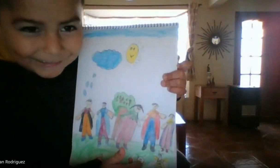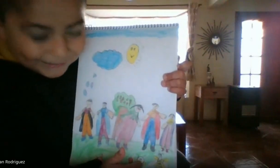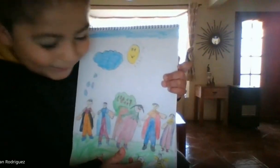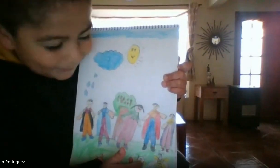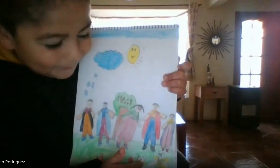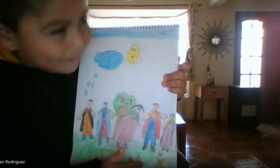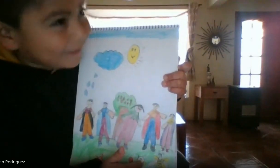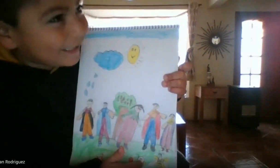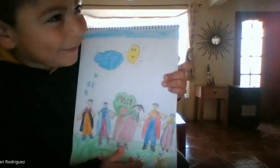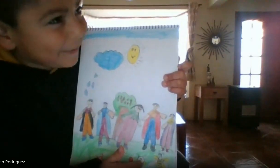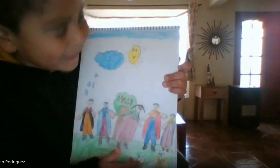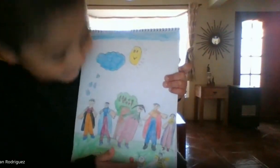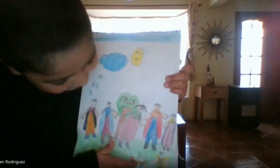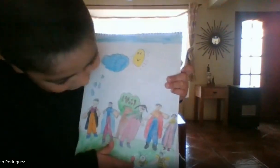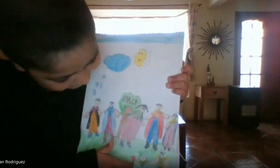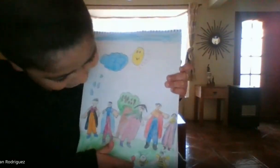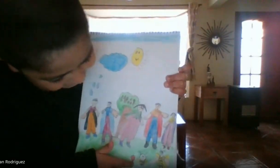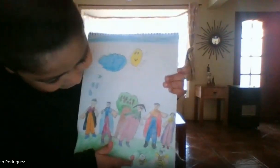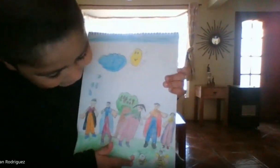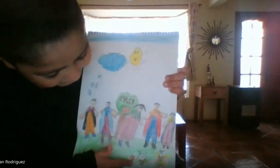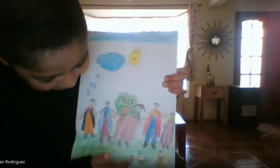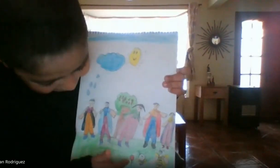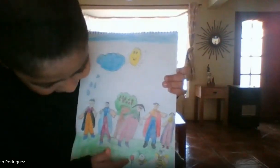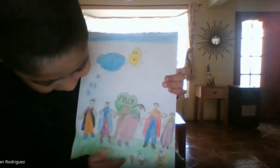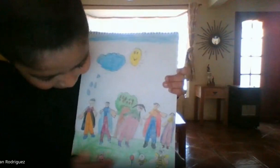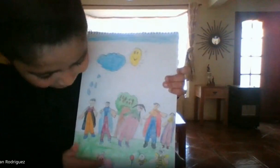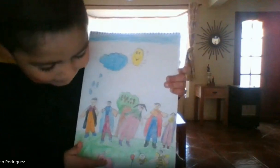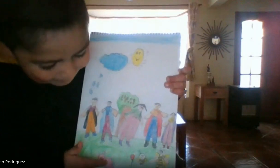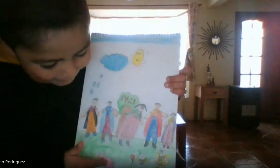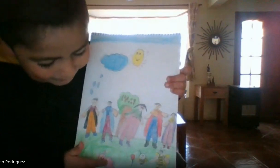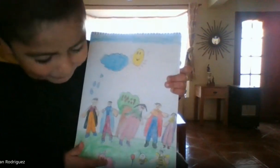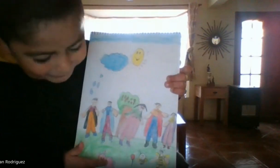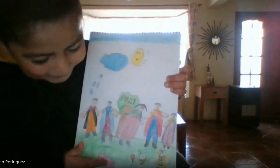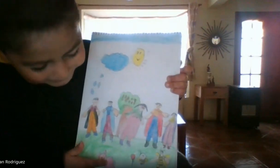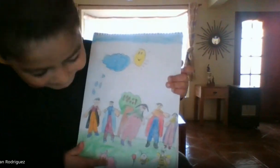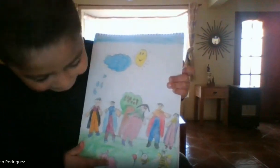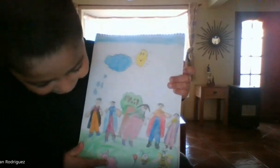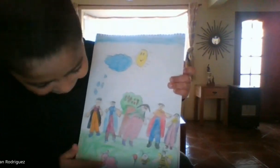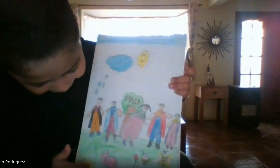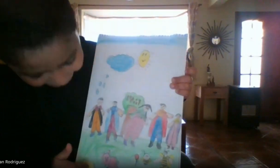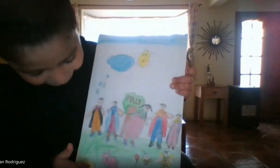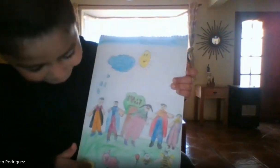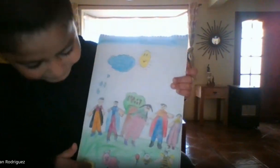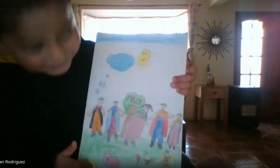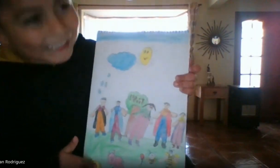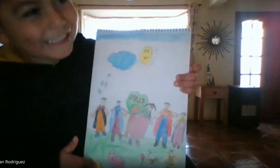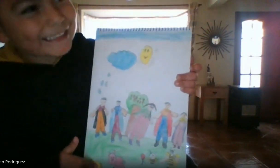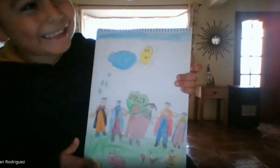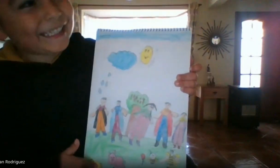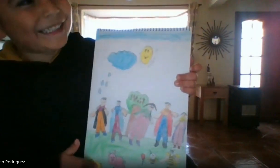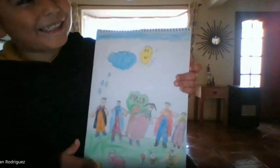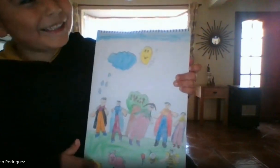que vive con las abejitas, y una flor, un chanchito y una gallina.